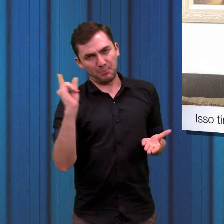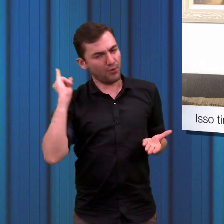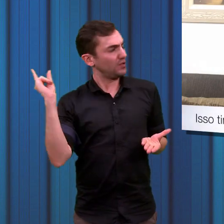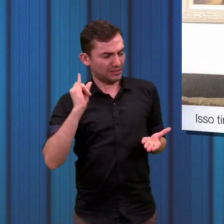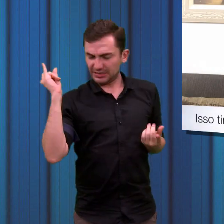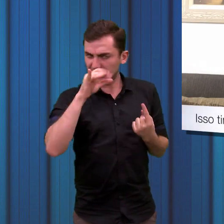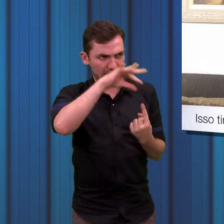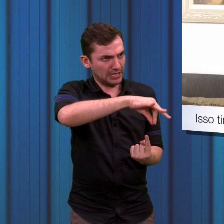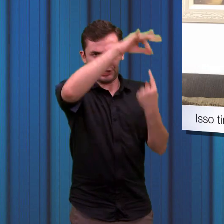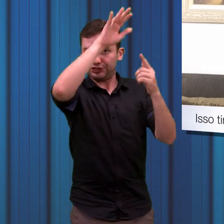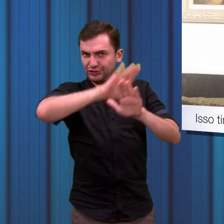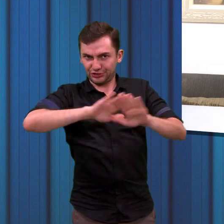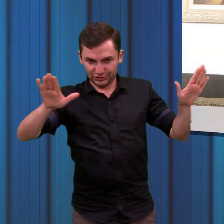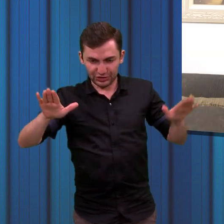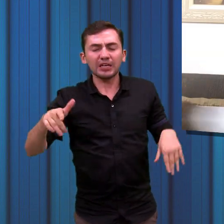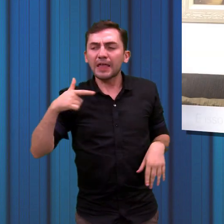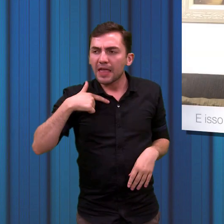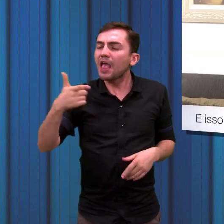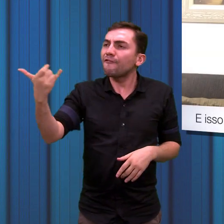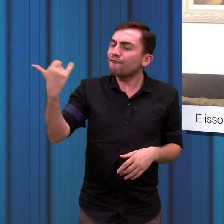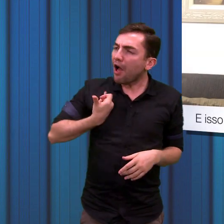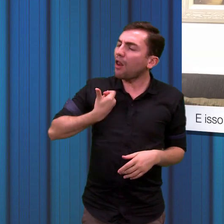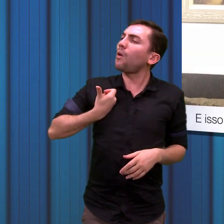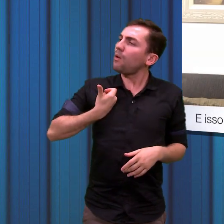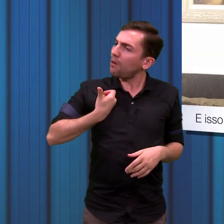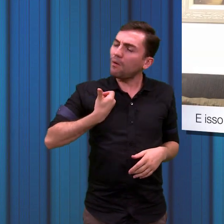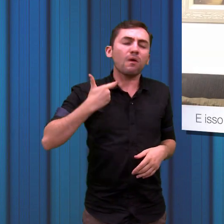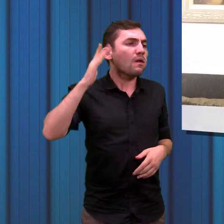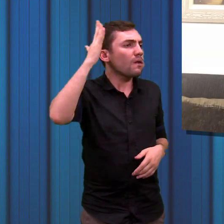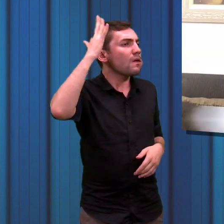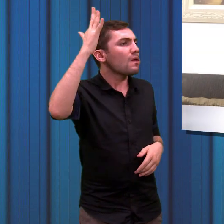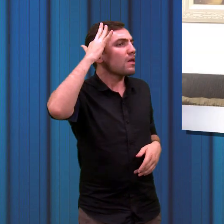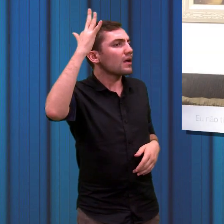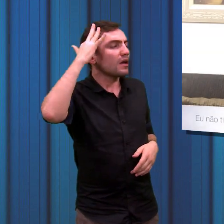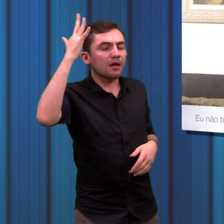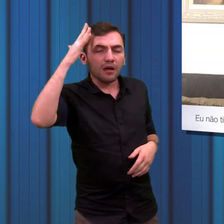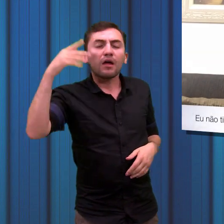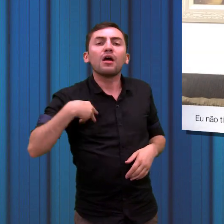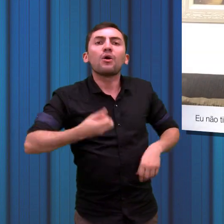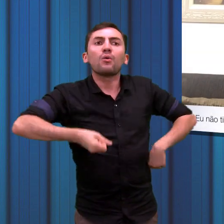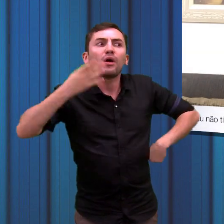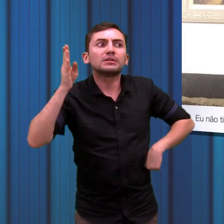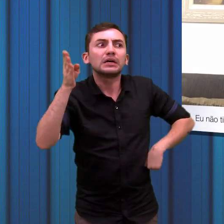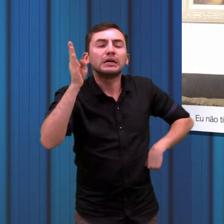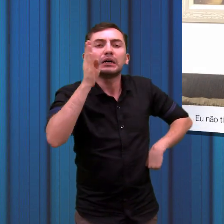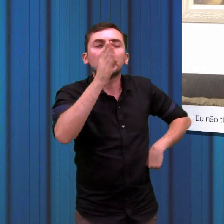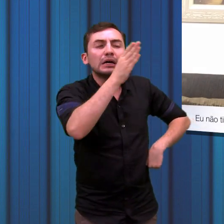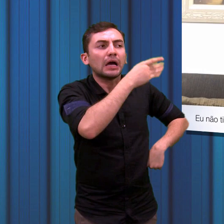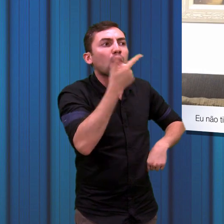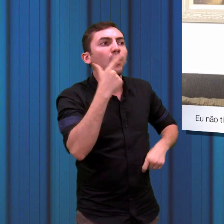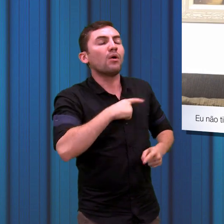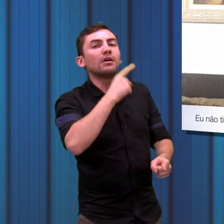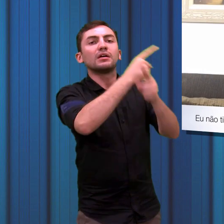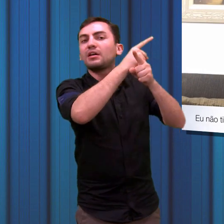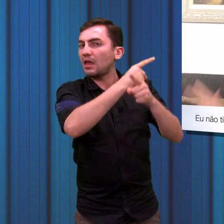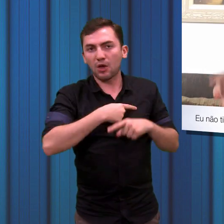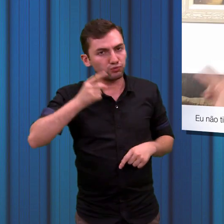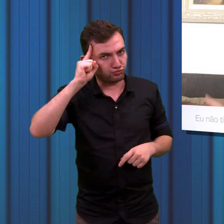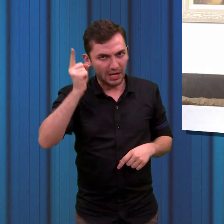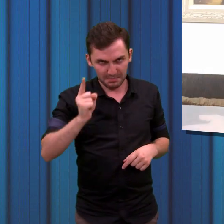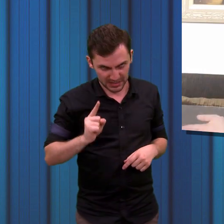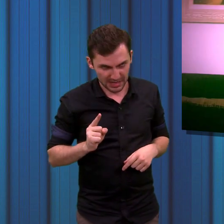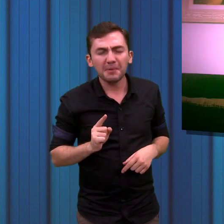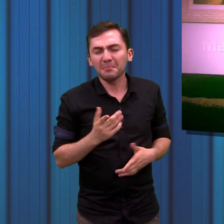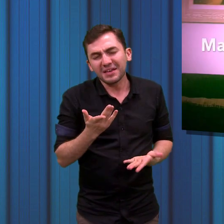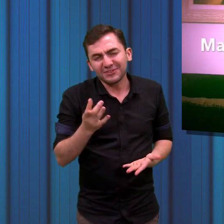Que isso tinha que ser primordial. E isso ficou na minha cabeça. Eu não tinha ideia de quantas fonos eu ia precisar passar para achar